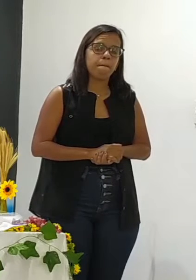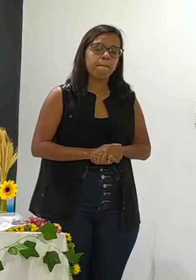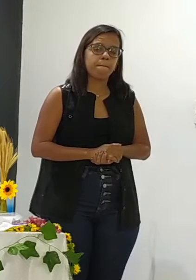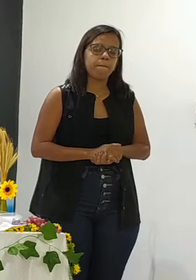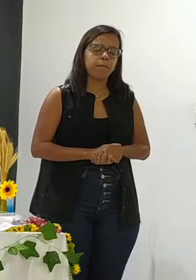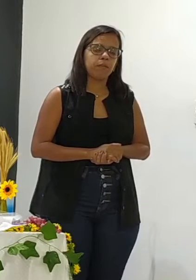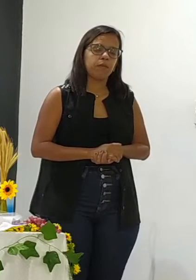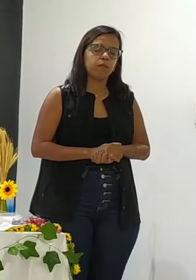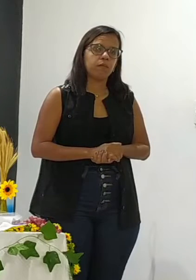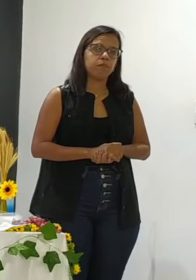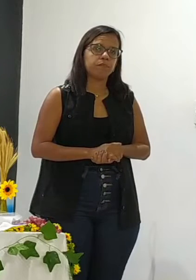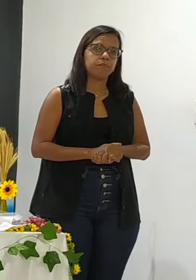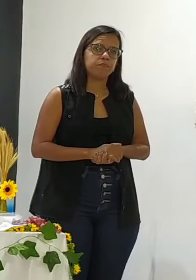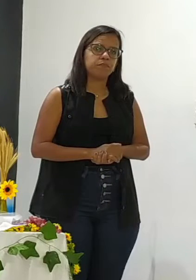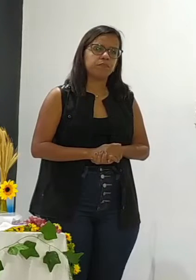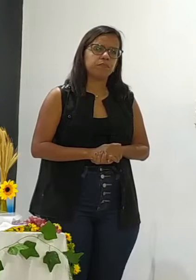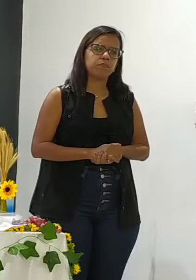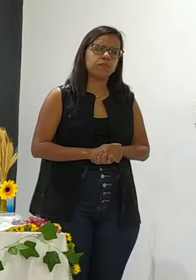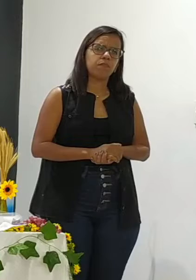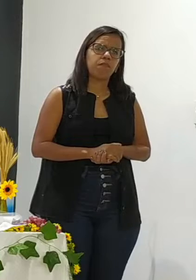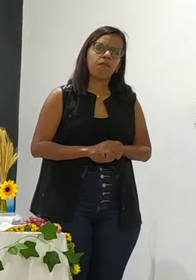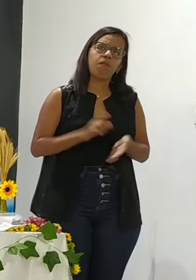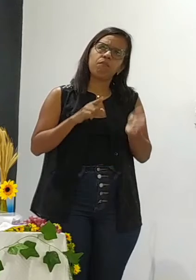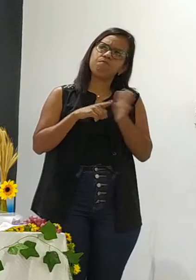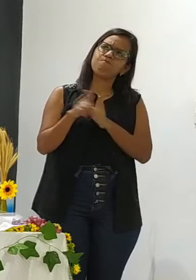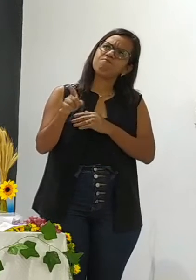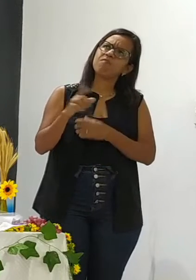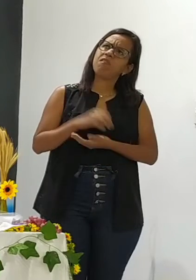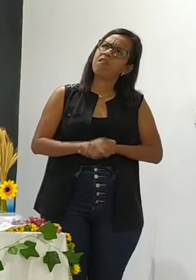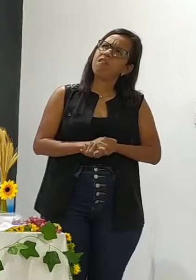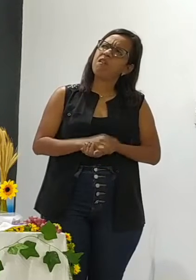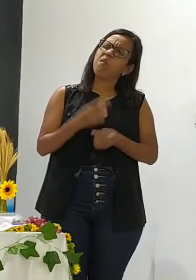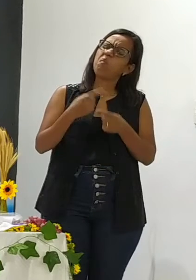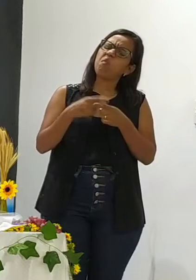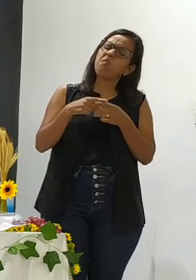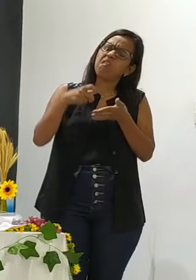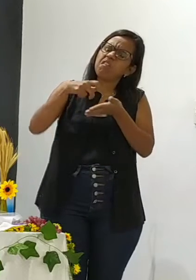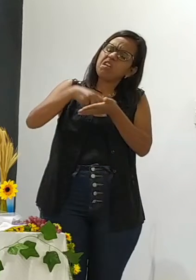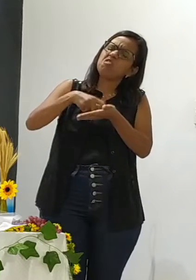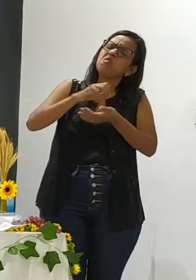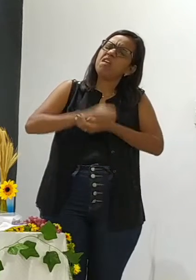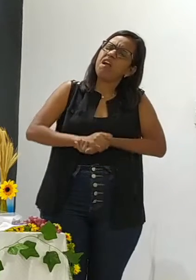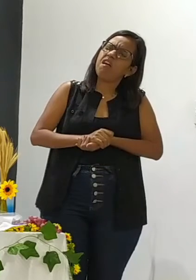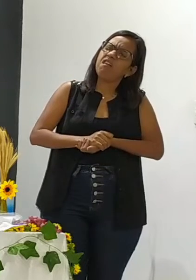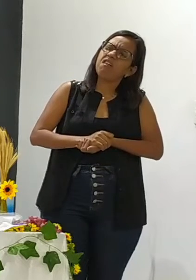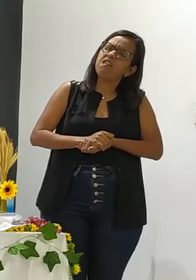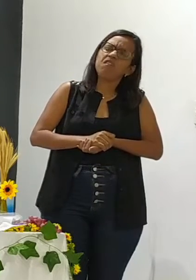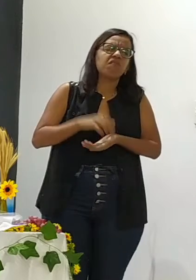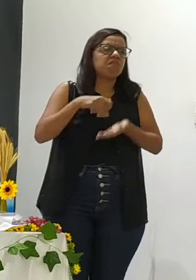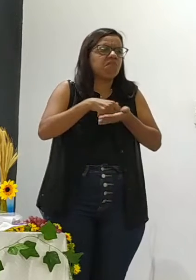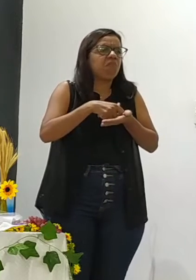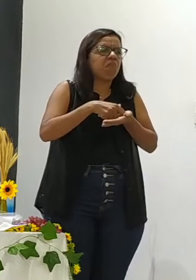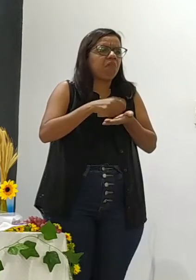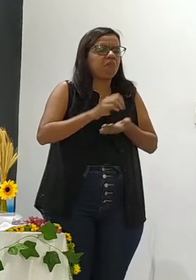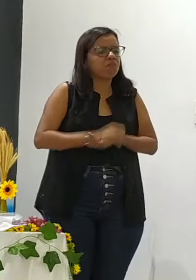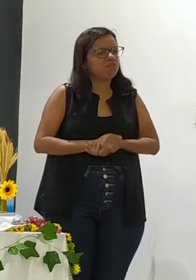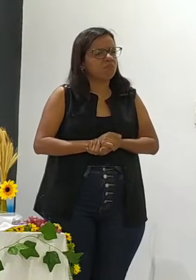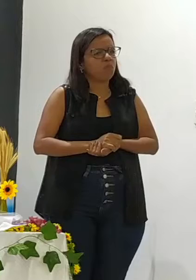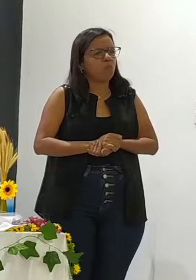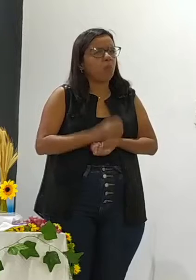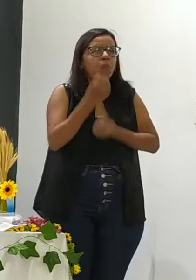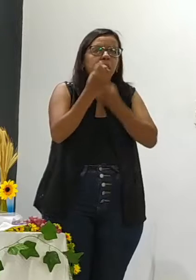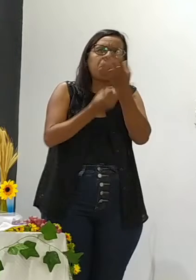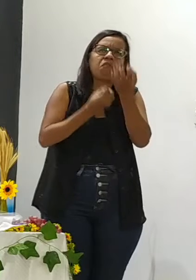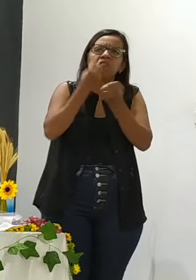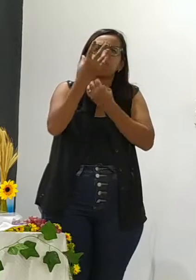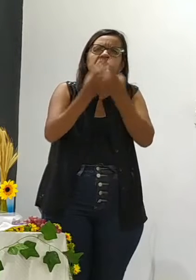e eu ficava indagando comigo, ajoelhar na frente desse camarada, e ficar me confessando com